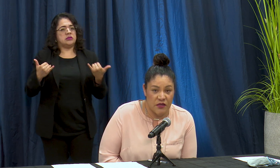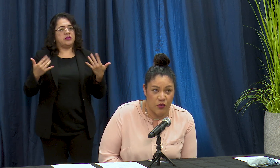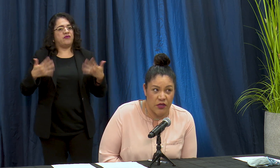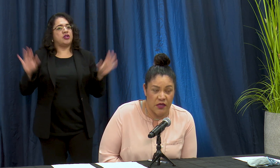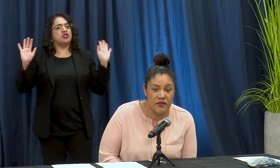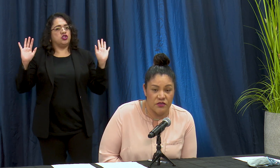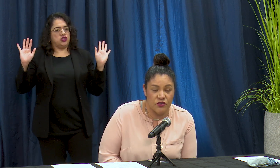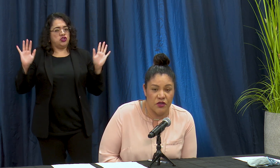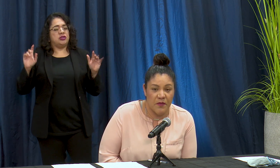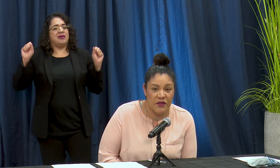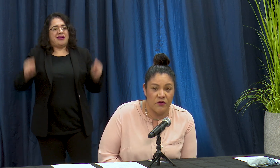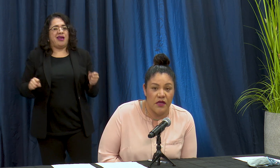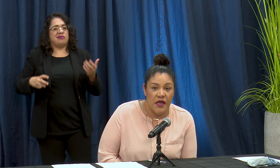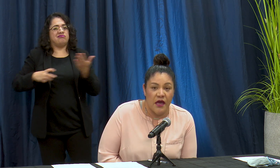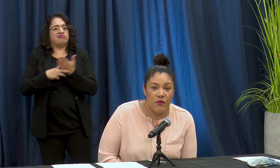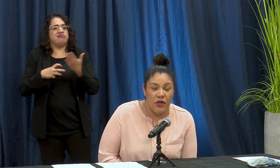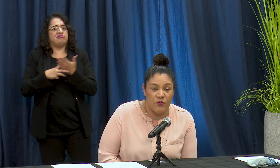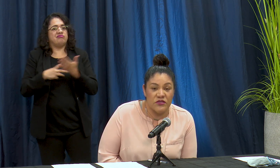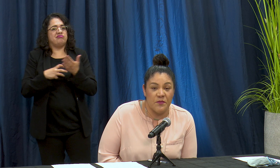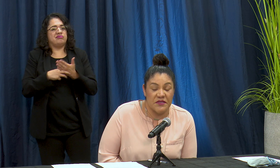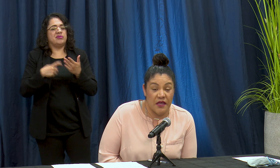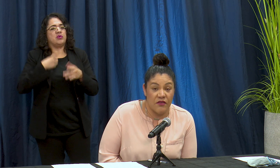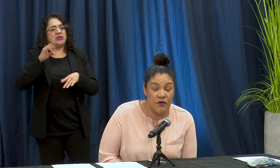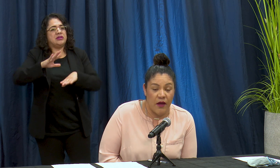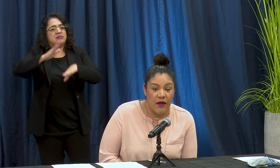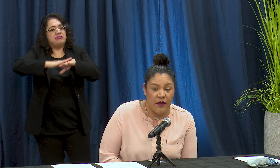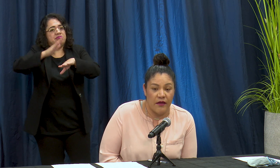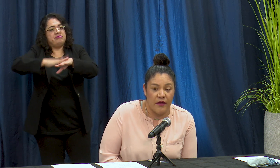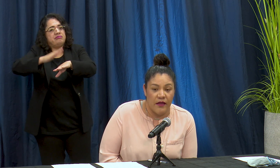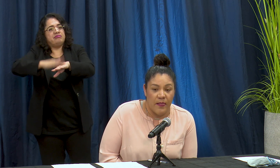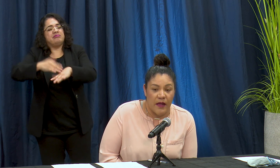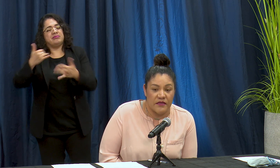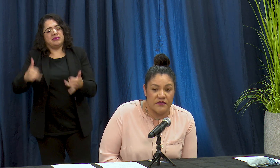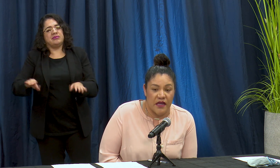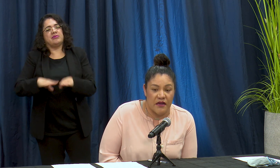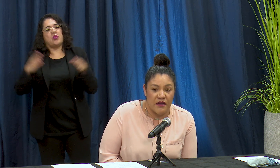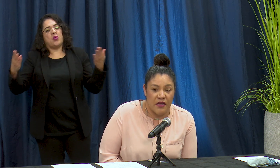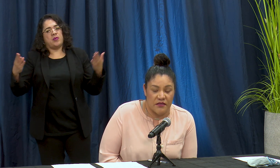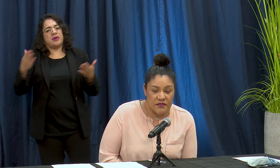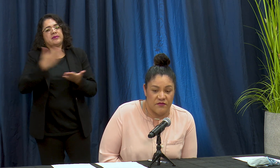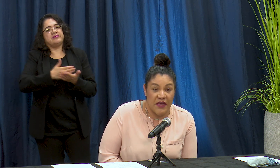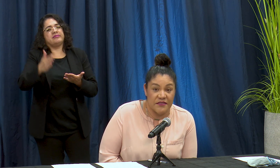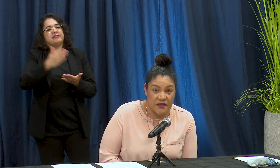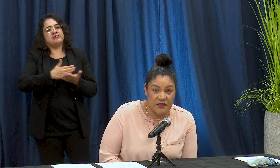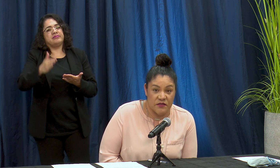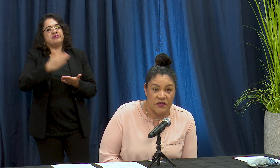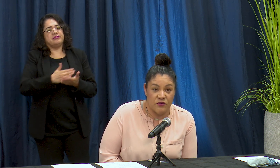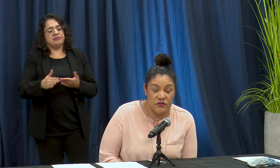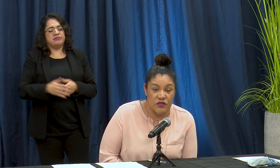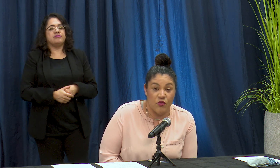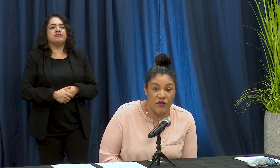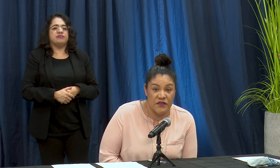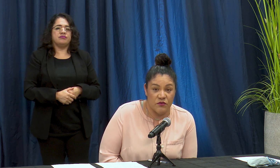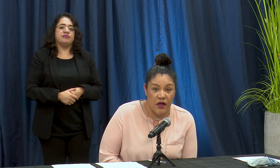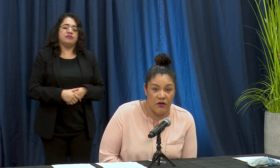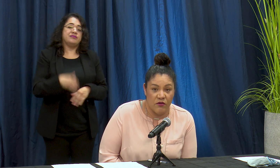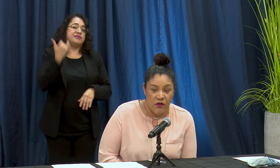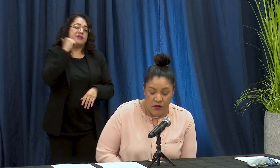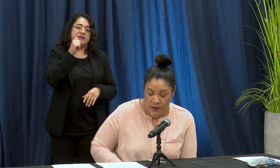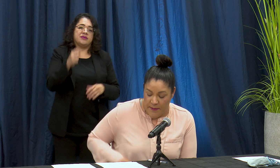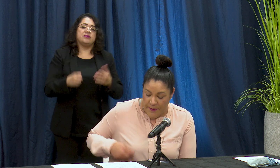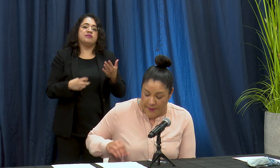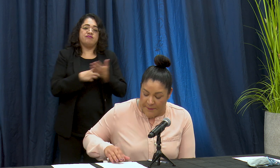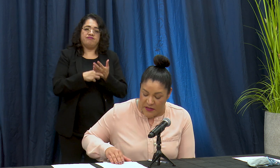ya desde hoy, el 18 de mayo, hemos empezado a dar las fianzas si no mueve su